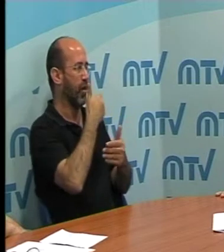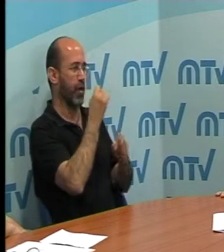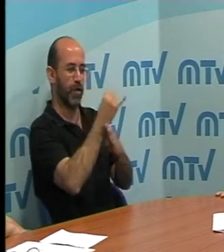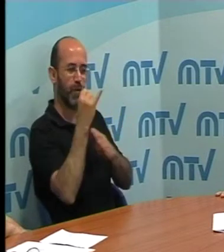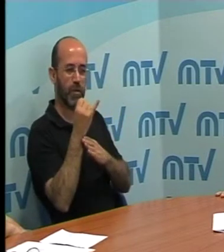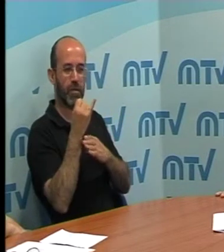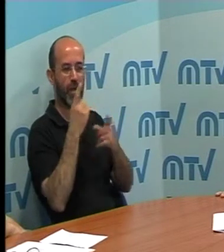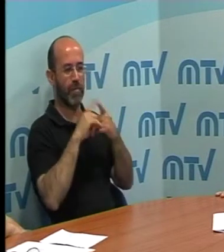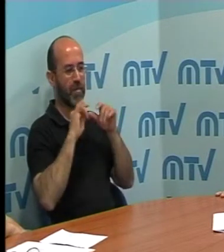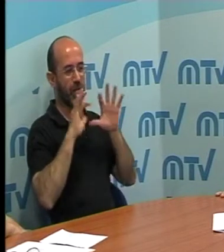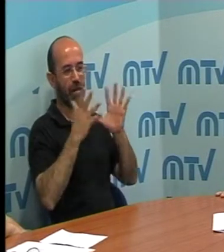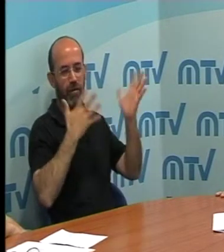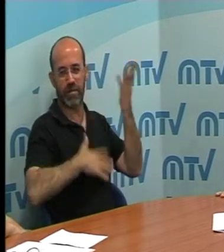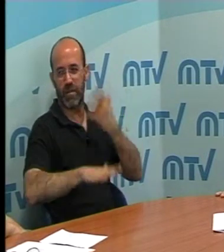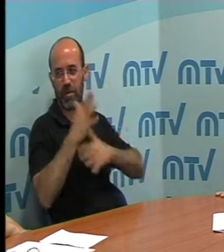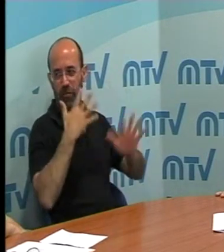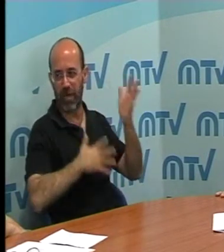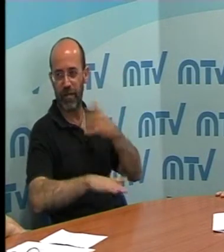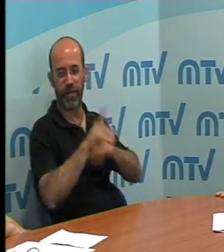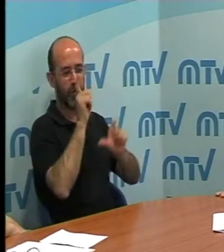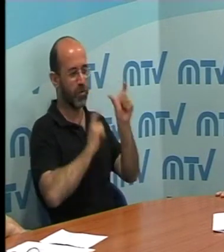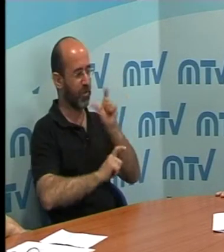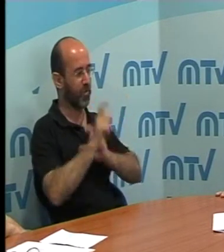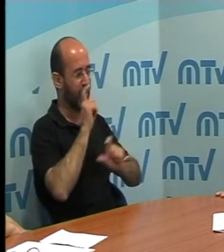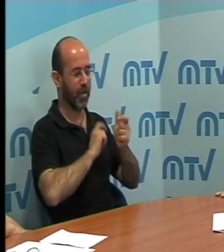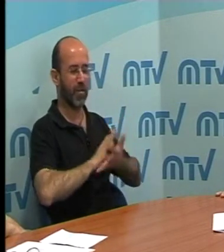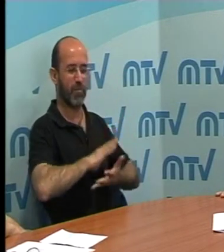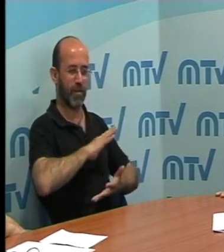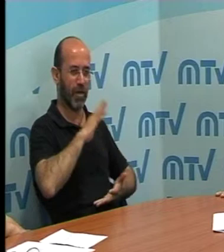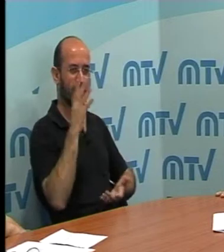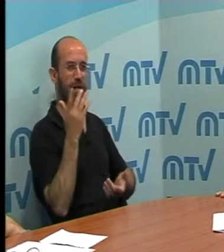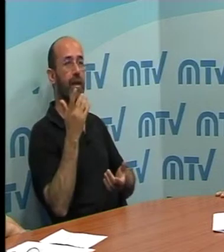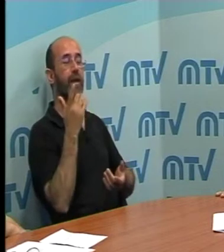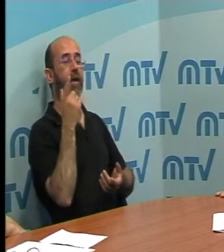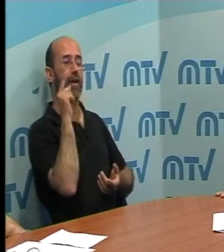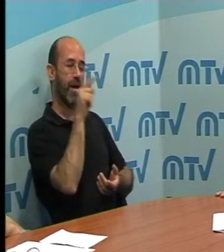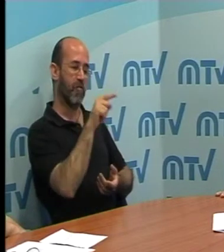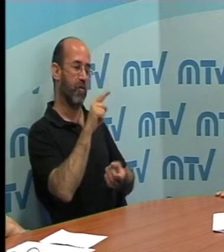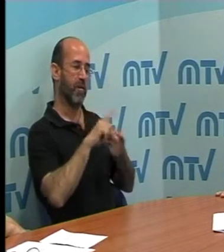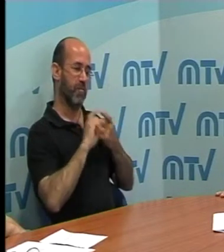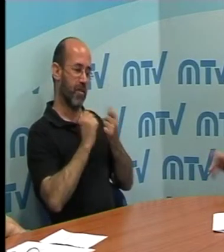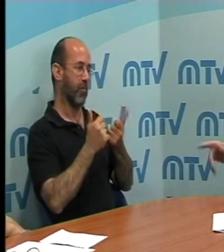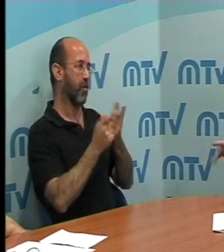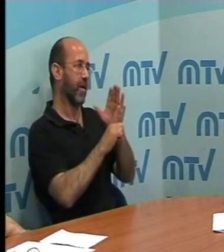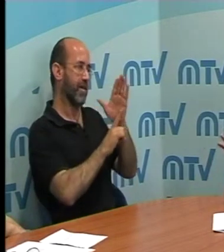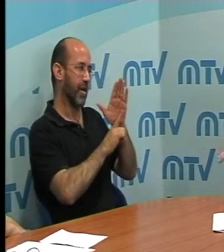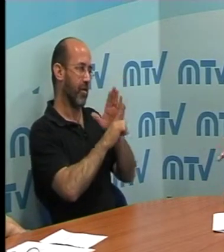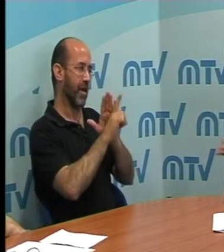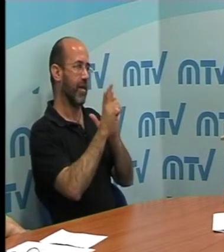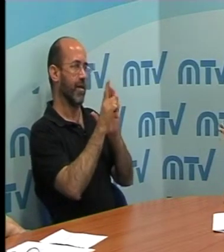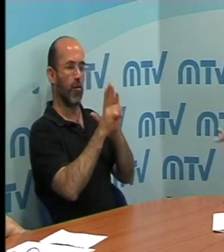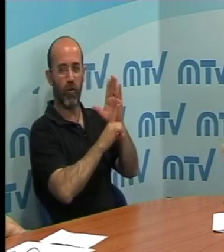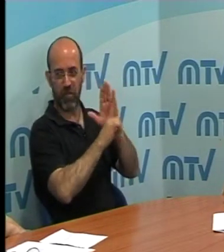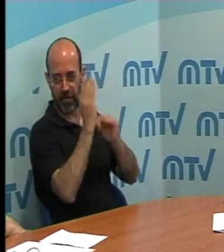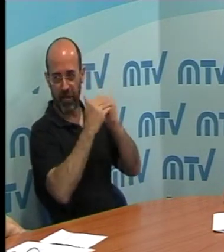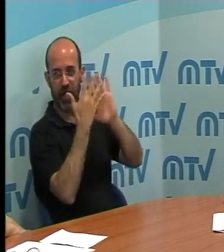en los colegios e institutos, ellos empezaron a adquirir una serie de vocabulario, muchas más cosas, y ahí fue donde empezó un poco a